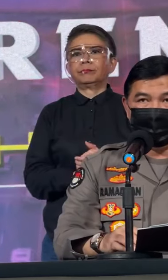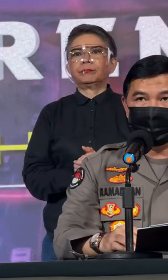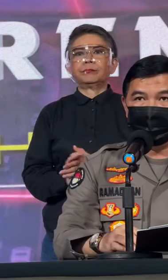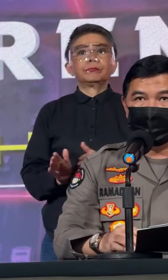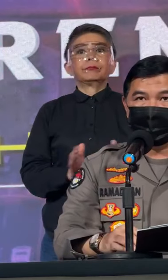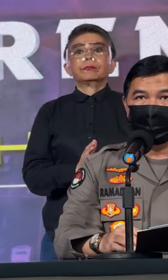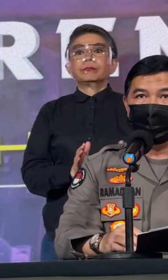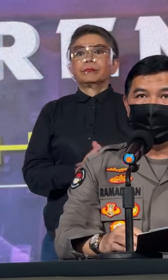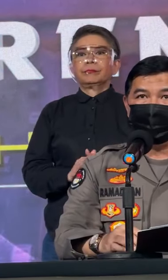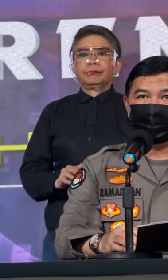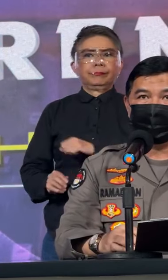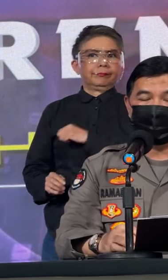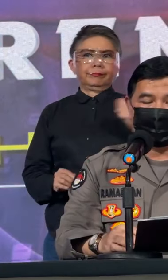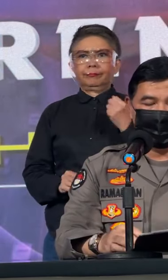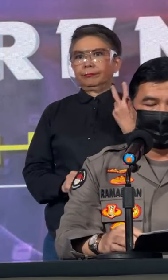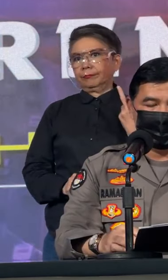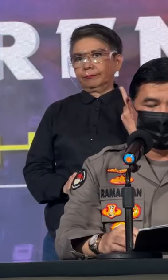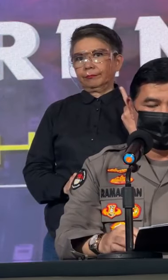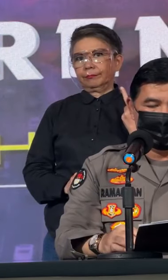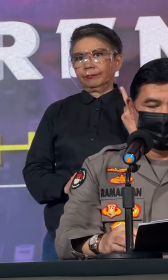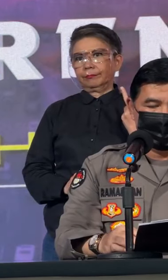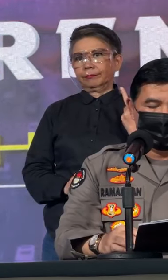Kemudian yang kedua